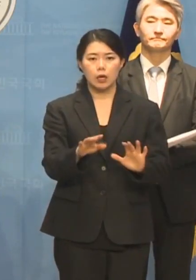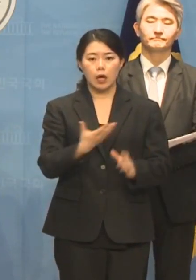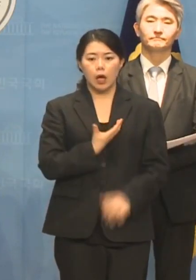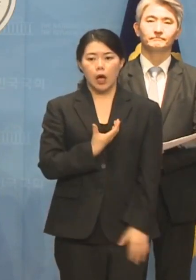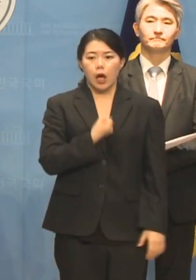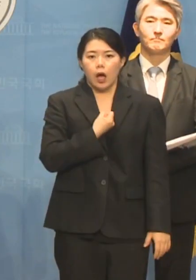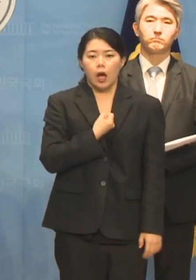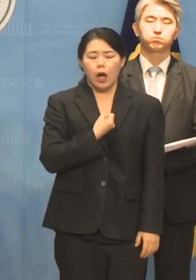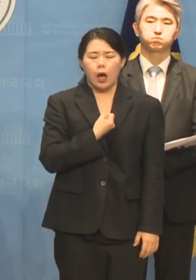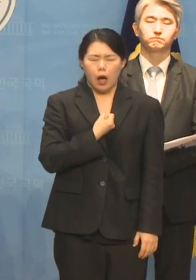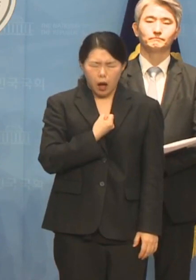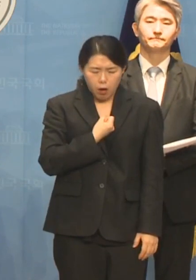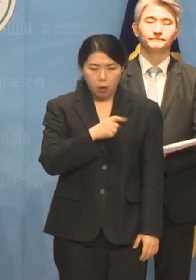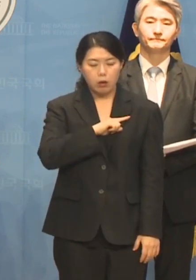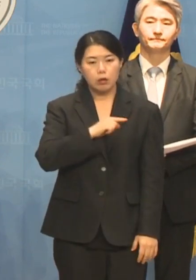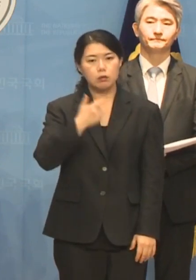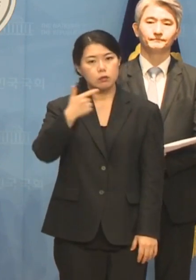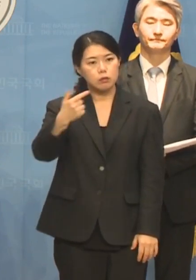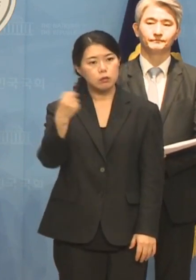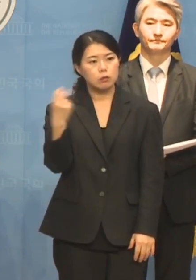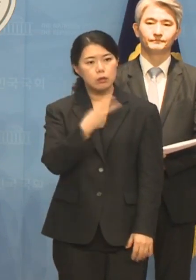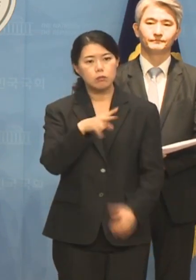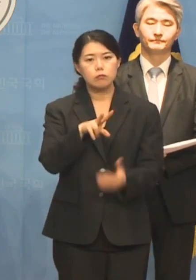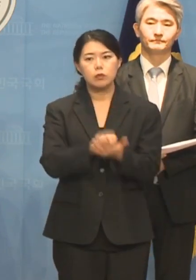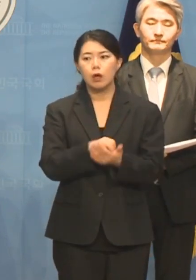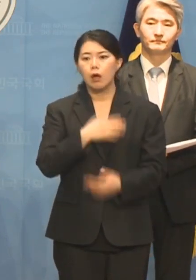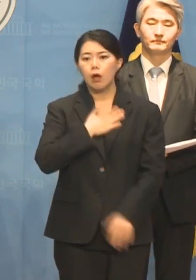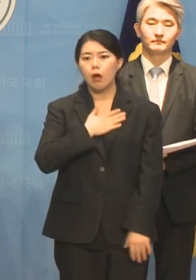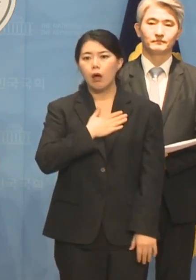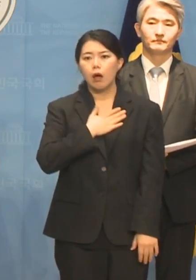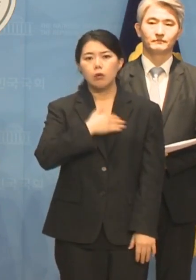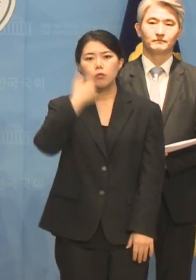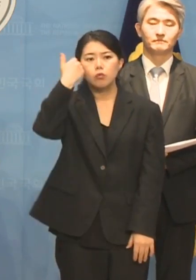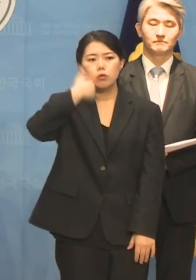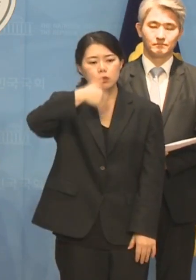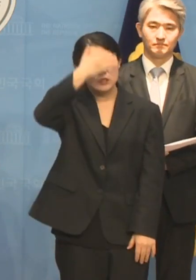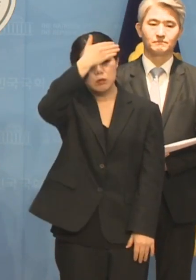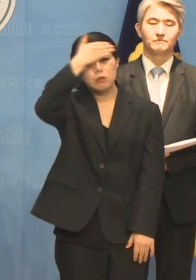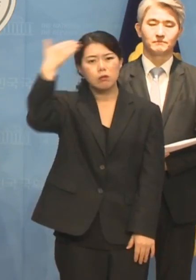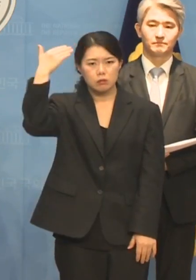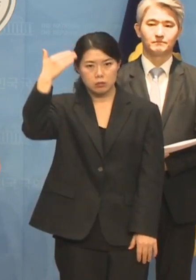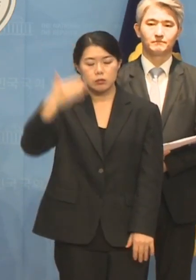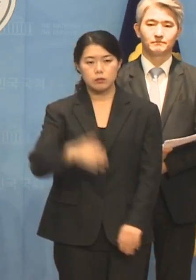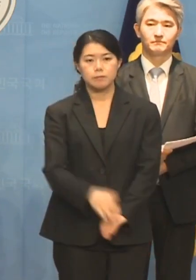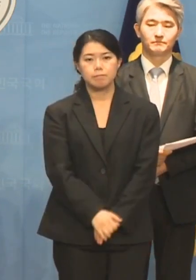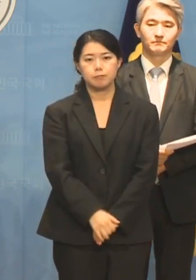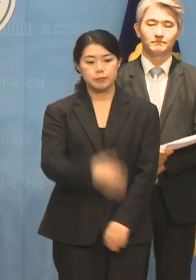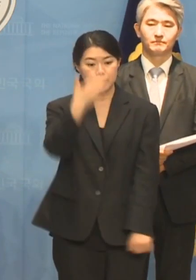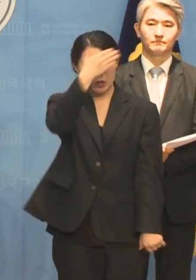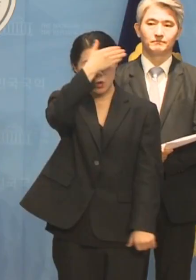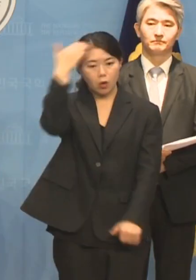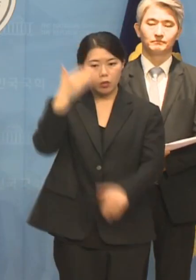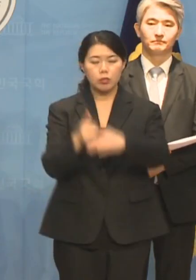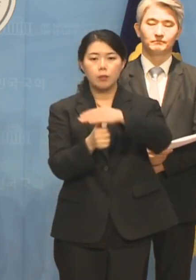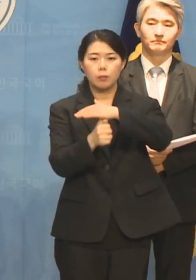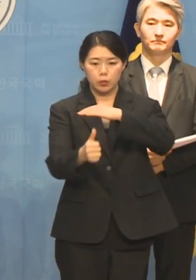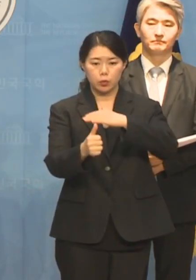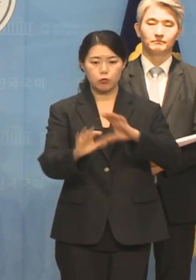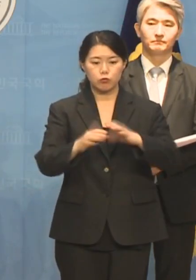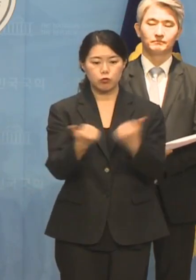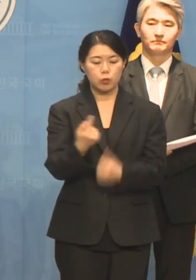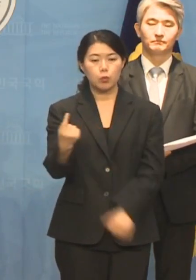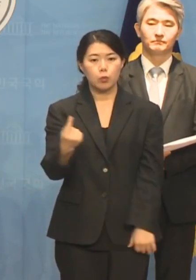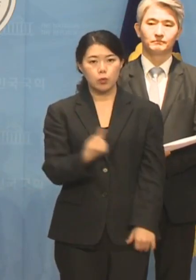충격을 많이 받고 가장 문제의식들을 많이 제기하고 있는 층들이 청년층들입니다. 우리 청년들을 대표해가지고 우리 국회에